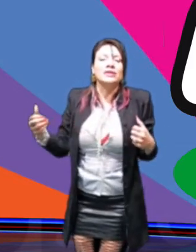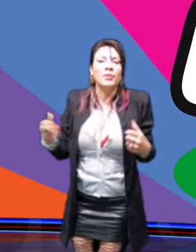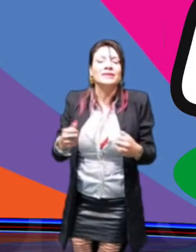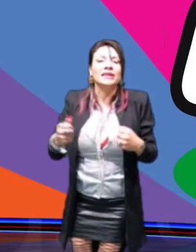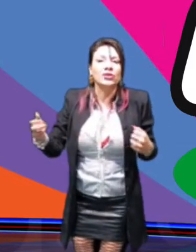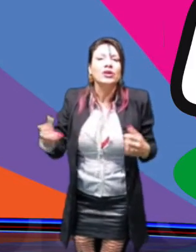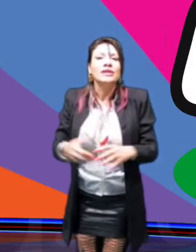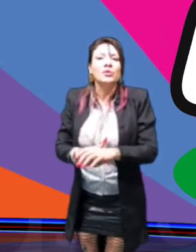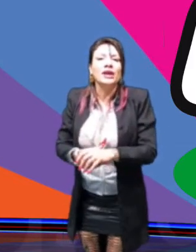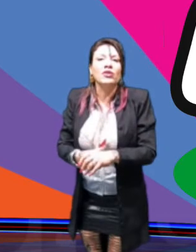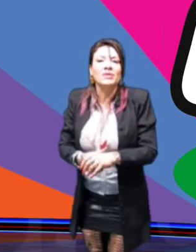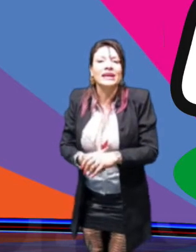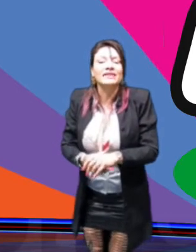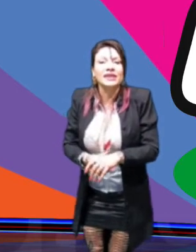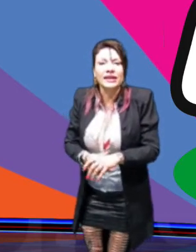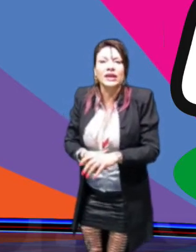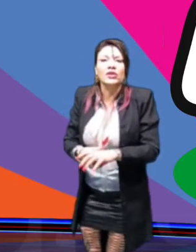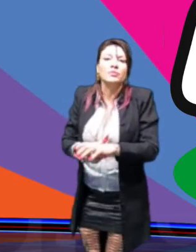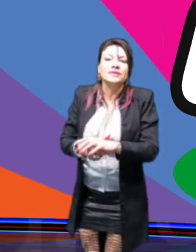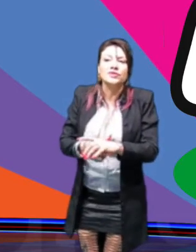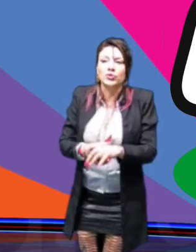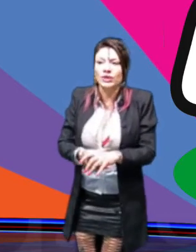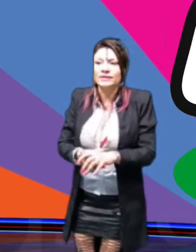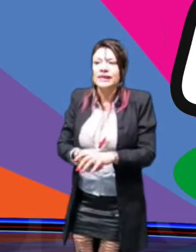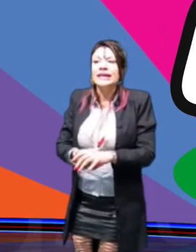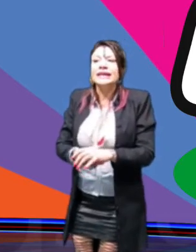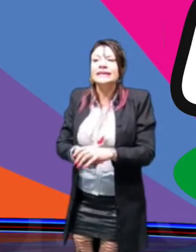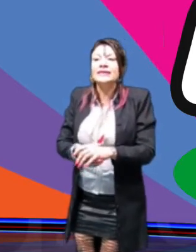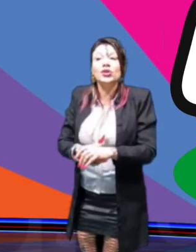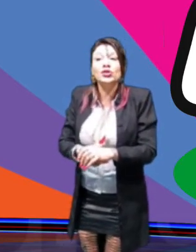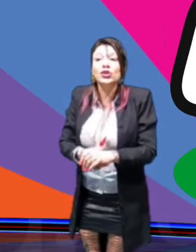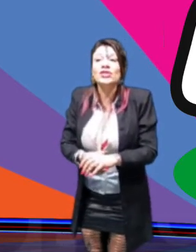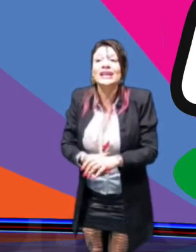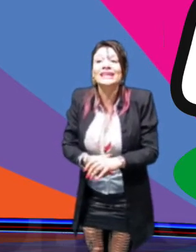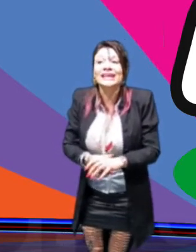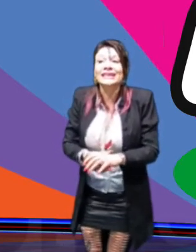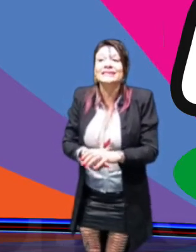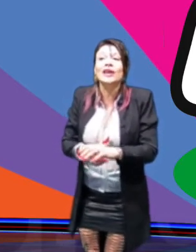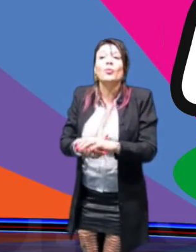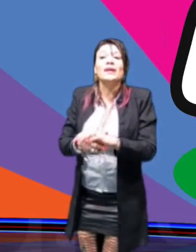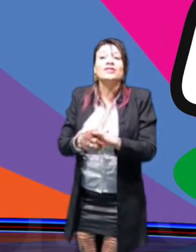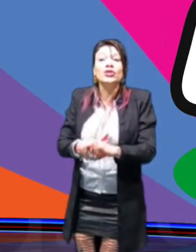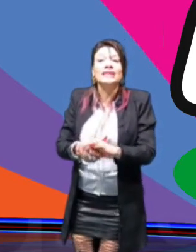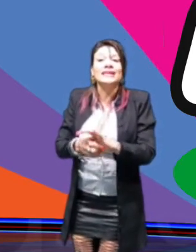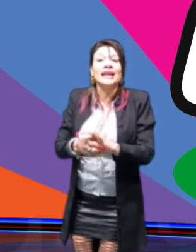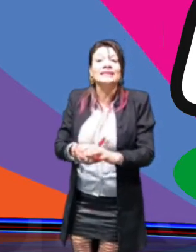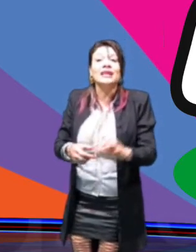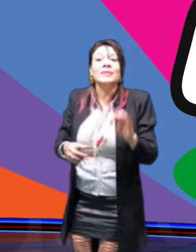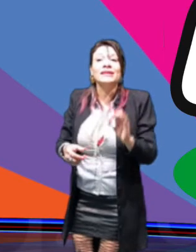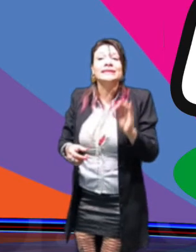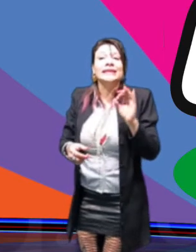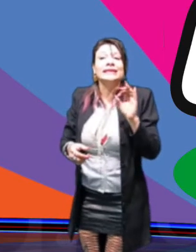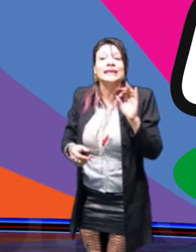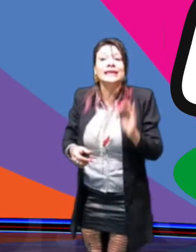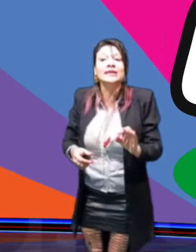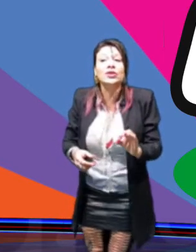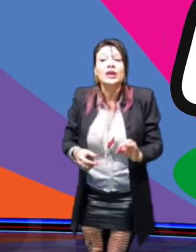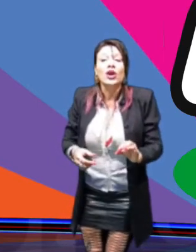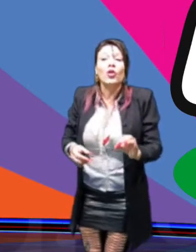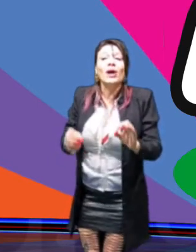estamos pasando de una economía restringida y con vicisitudes. En este sentido, entonces, las tarjetas y las operaciones que se realicen a partir de las tarjetas de